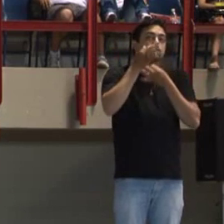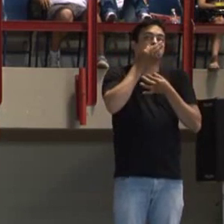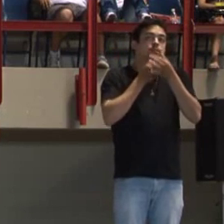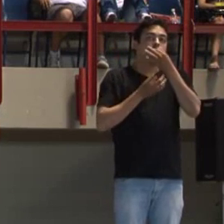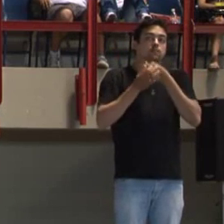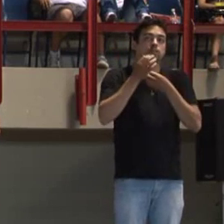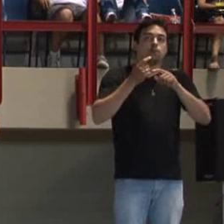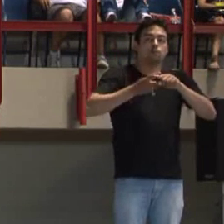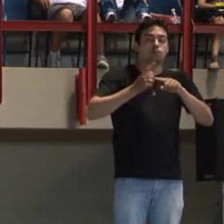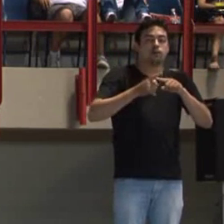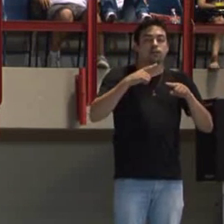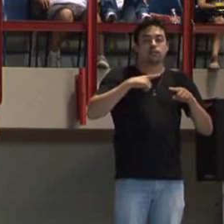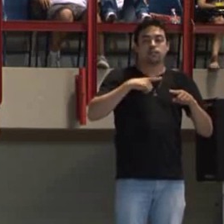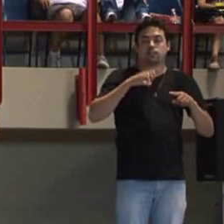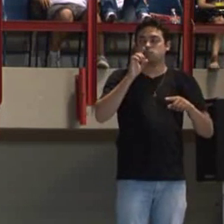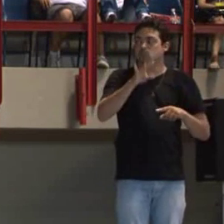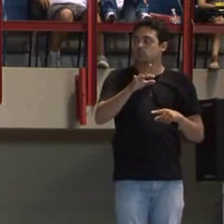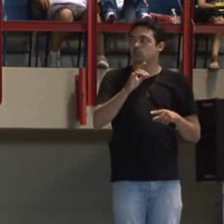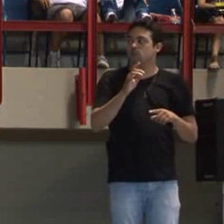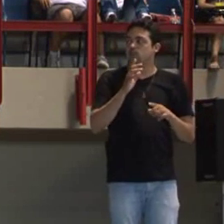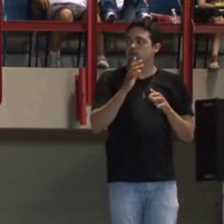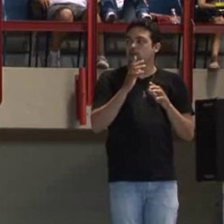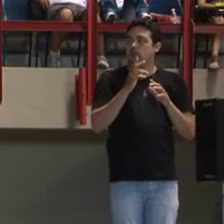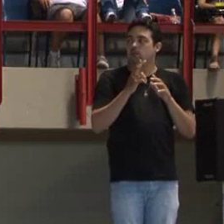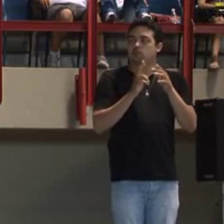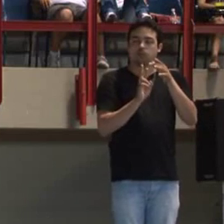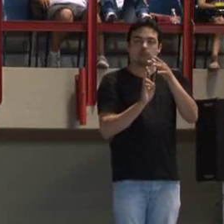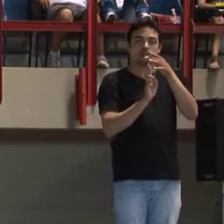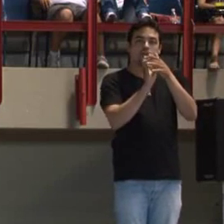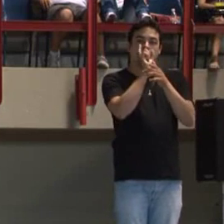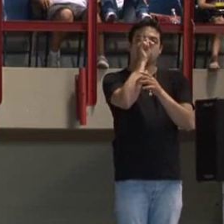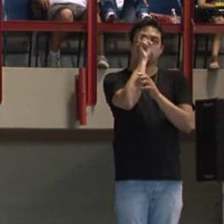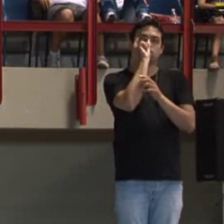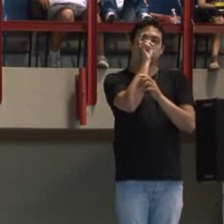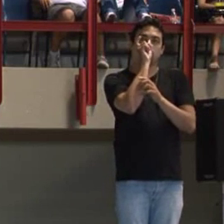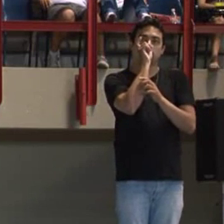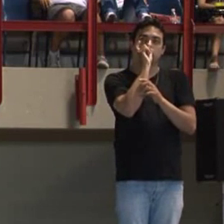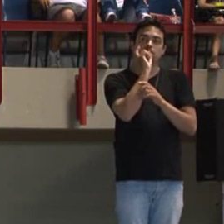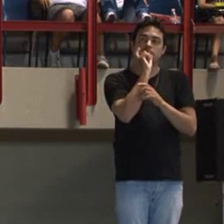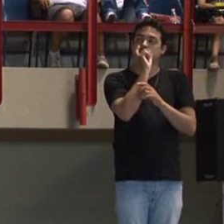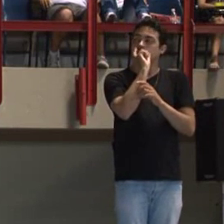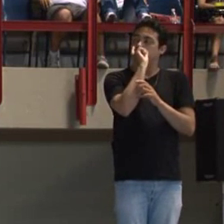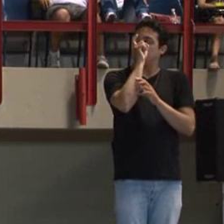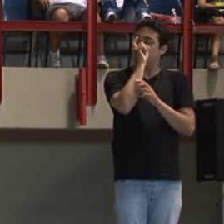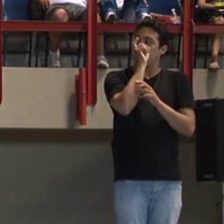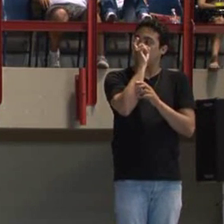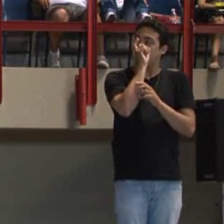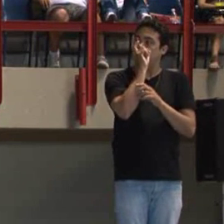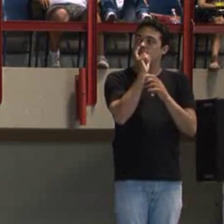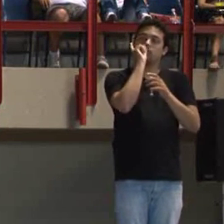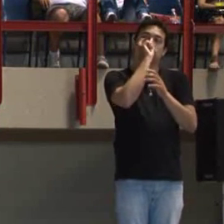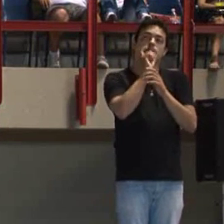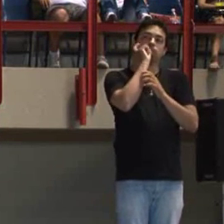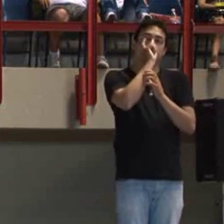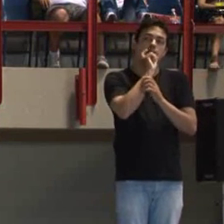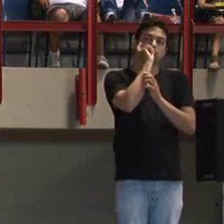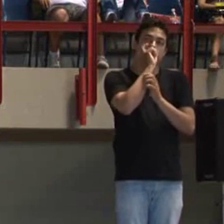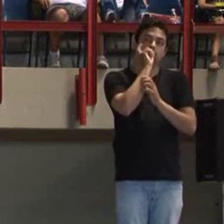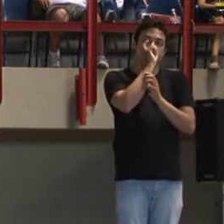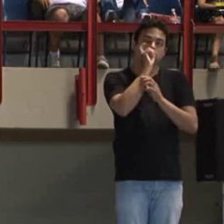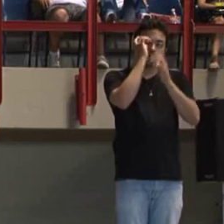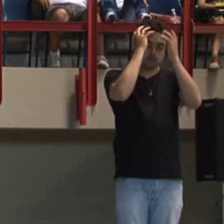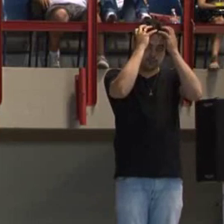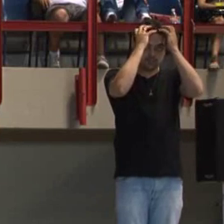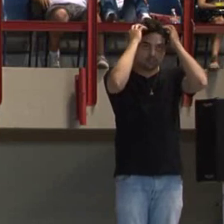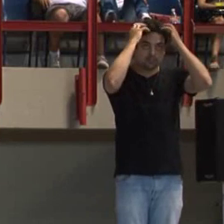nariz porque tem só um ossinho aqui. Aí eles criaram um bisturi curvo, enfiava por aqui e puxava o cérebro,